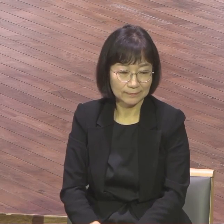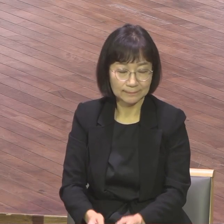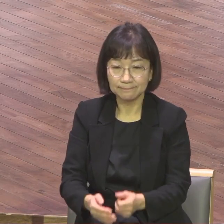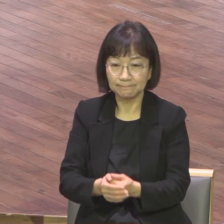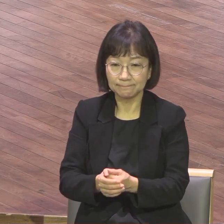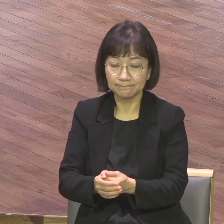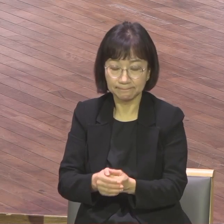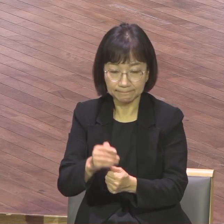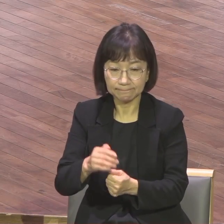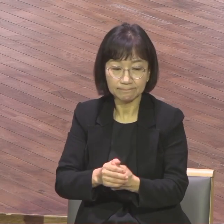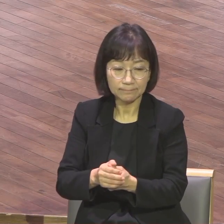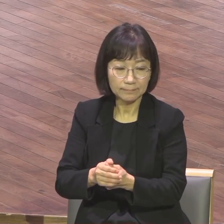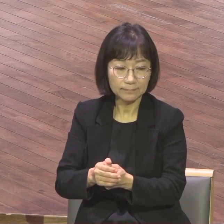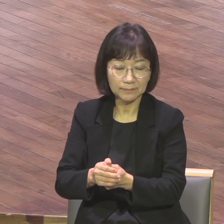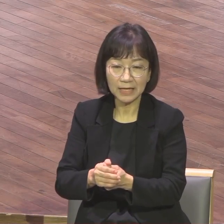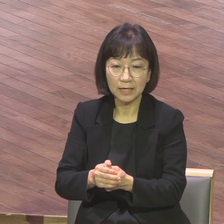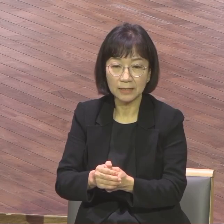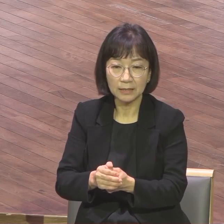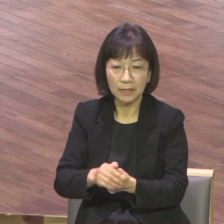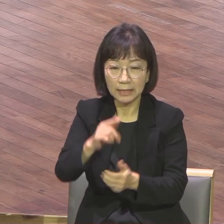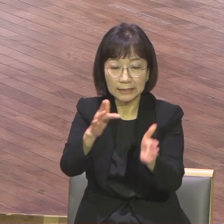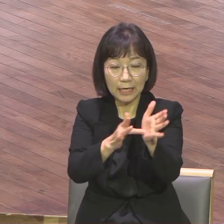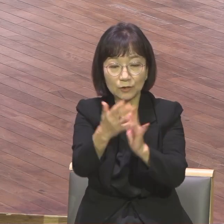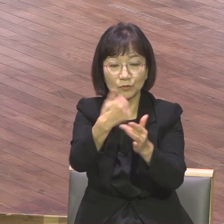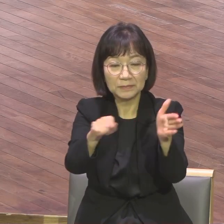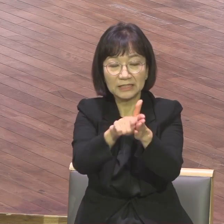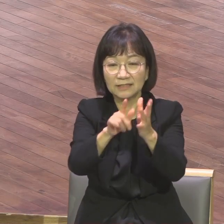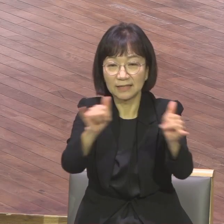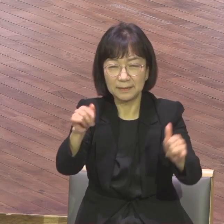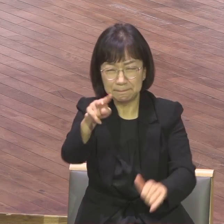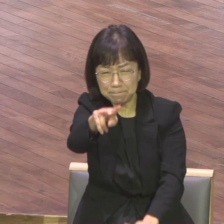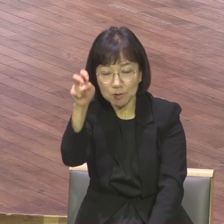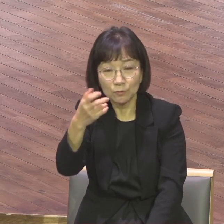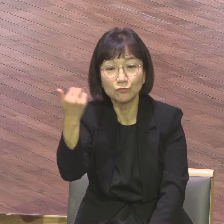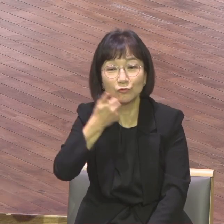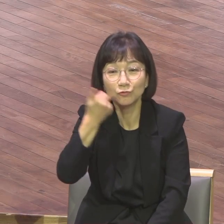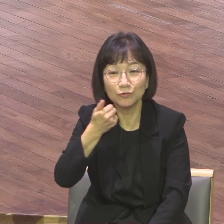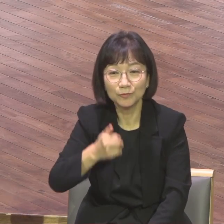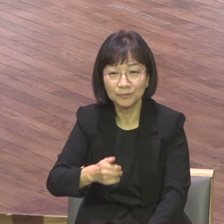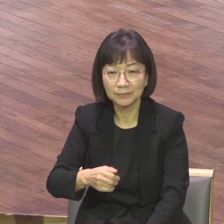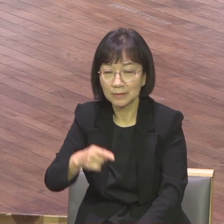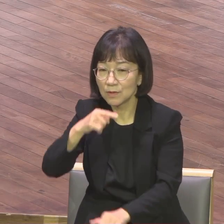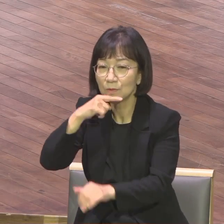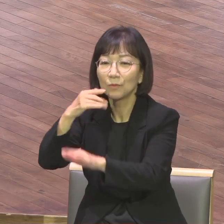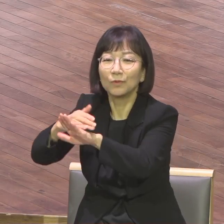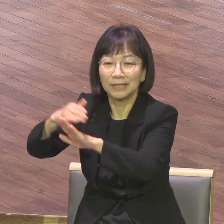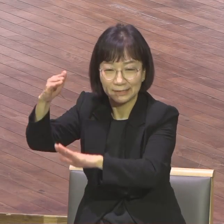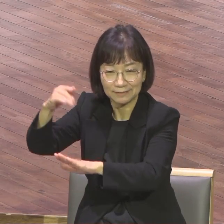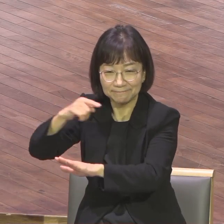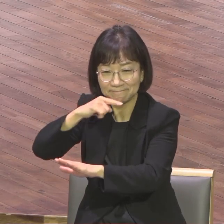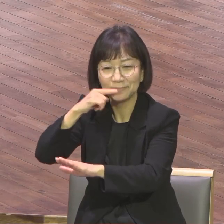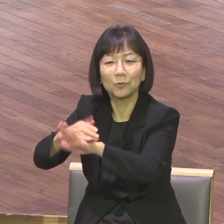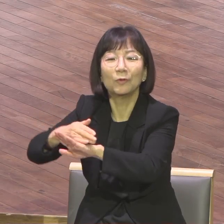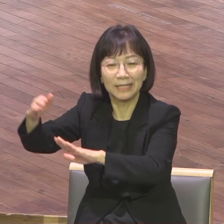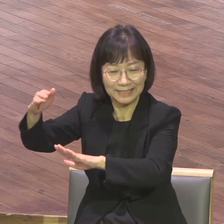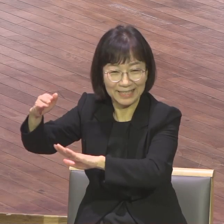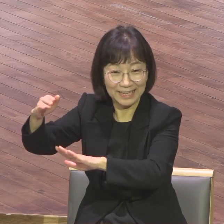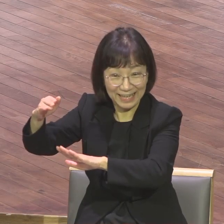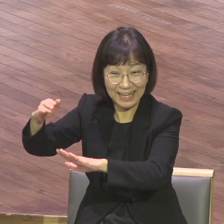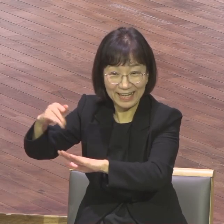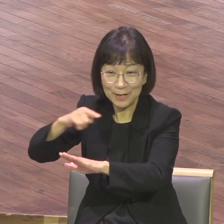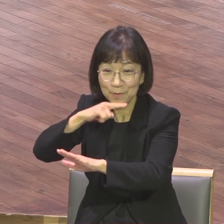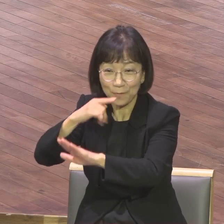믿는 공산주의자들이 기독교인을 제일 싫어하는 거예요. 저거 사상을 안 먹어주니까. 안 먹어주니까 예수 믿다